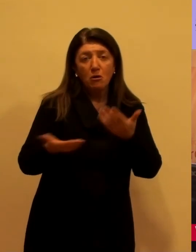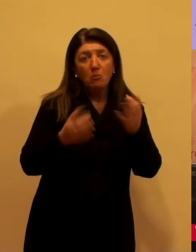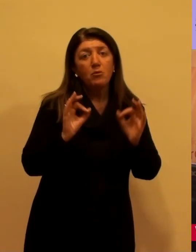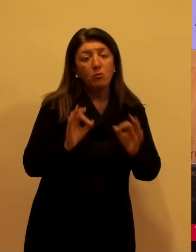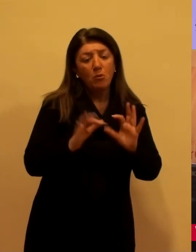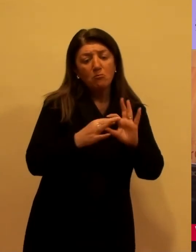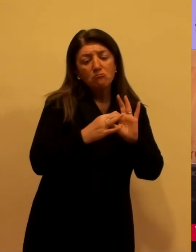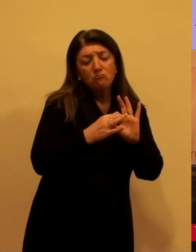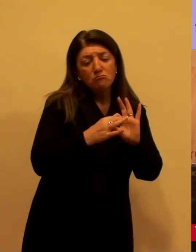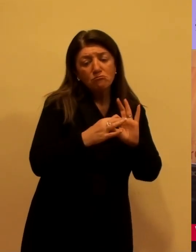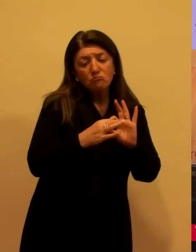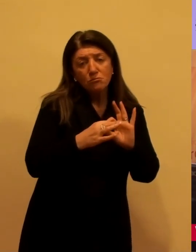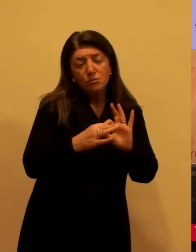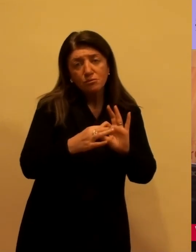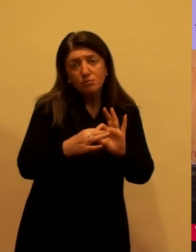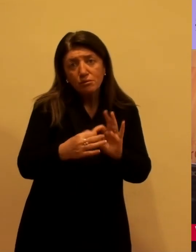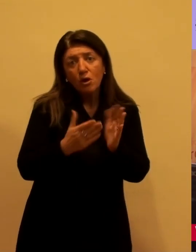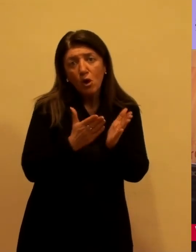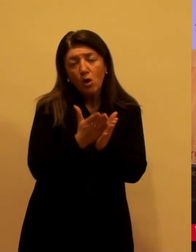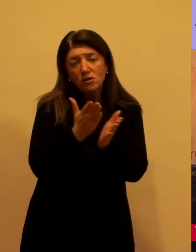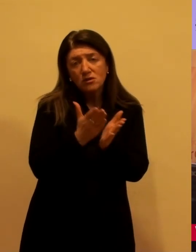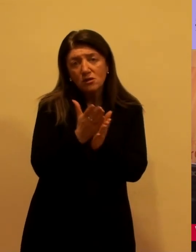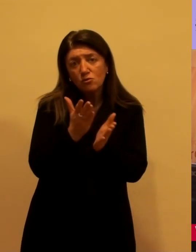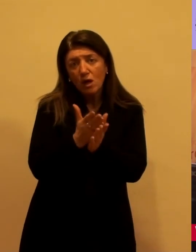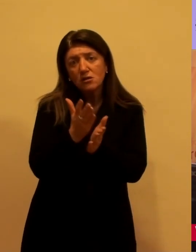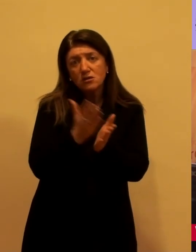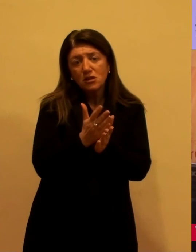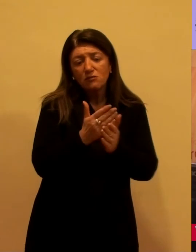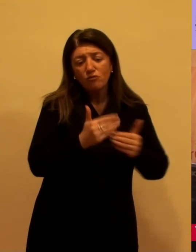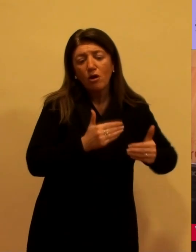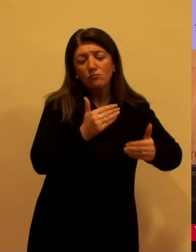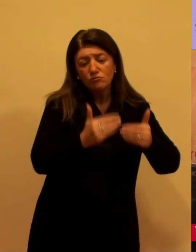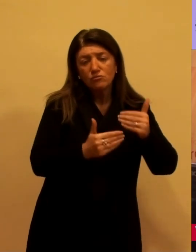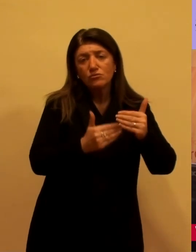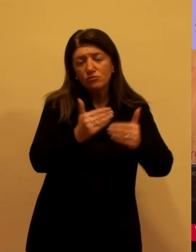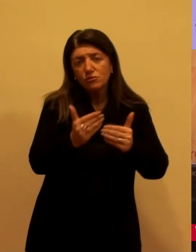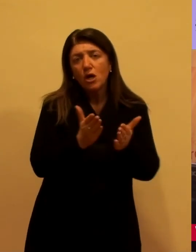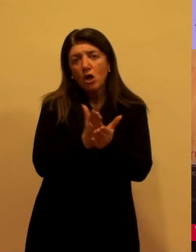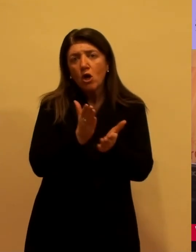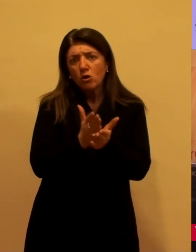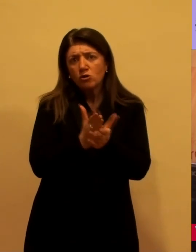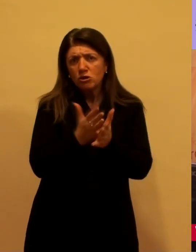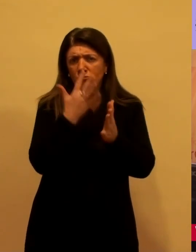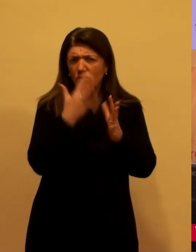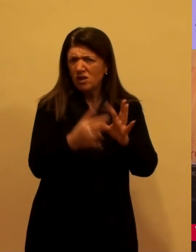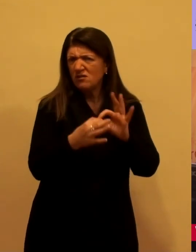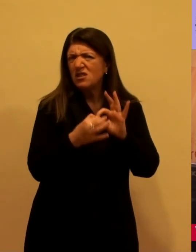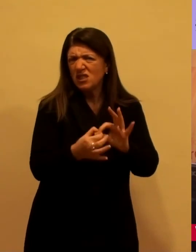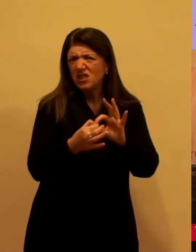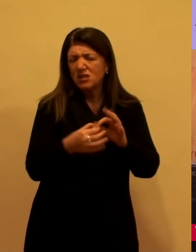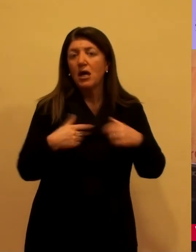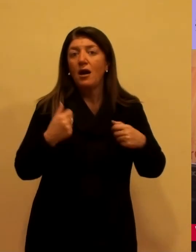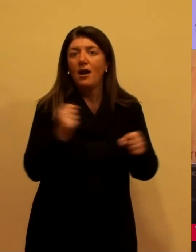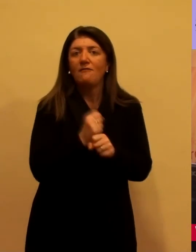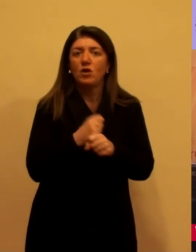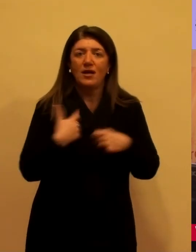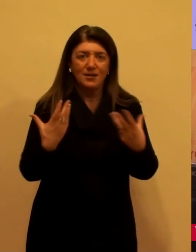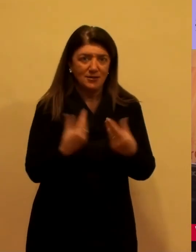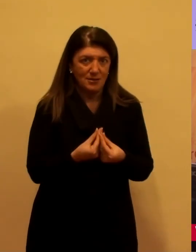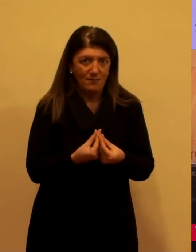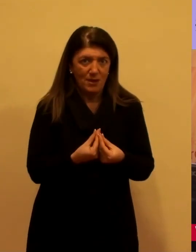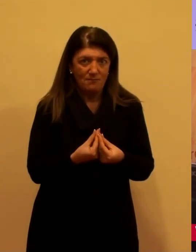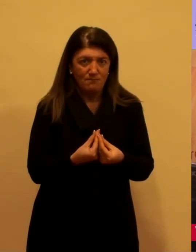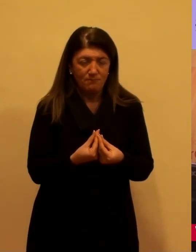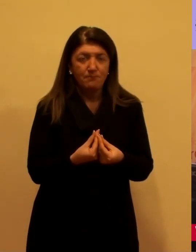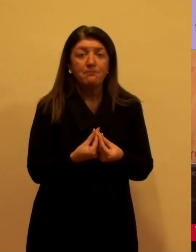continuativa e quindi molto serrata, di lavorare insieme tutti questi musei che vi ho detto,